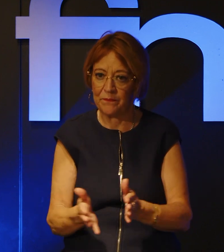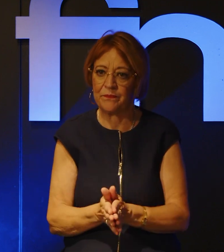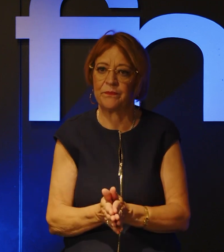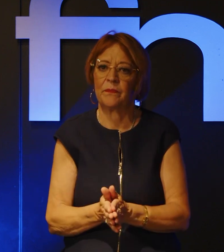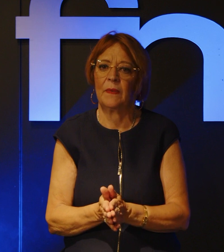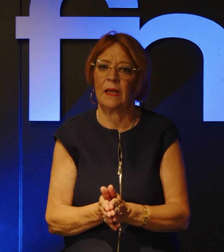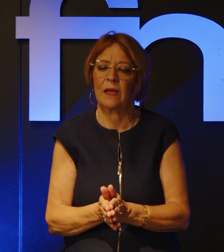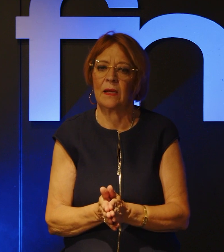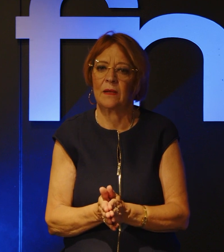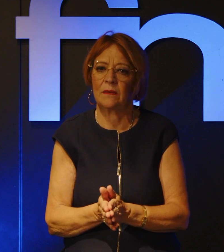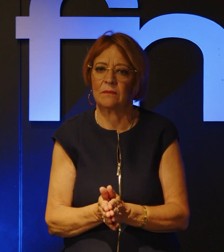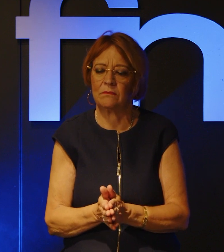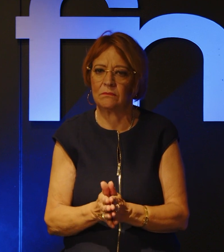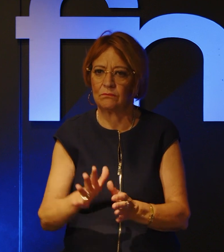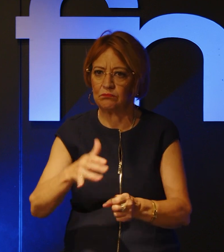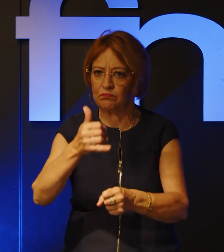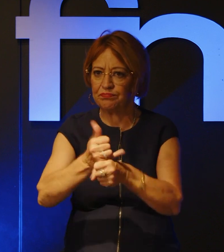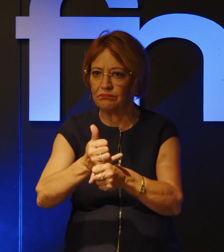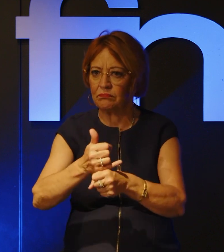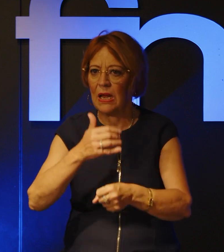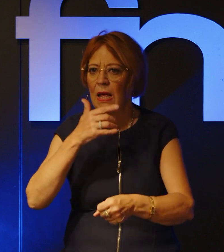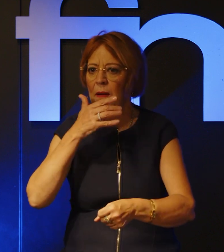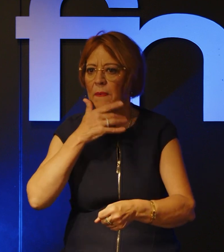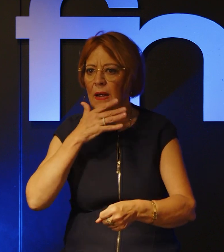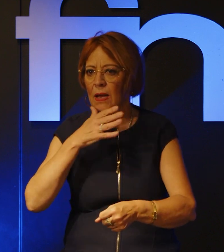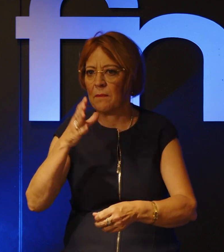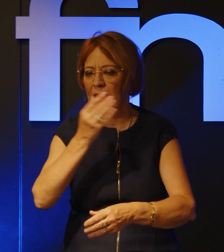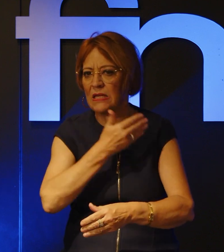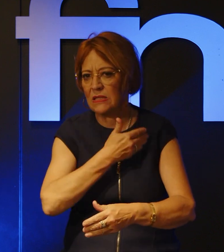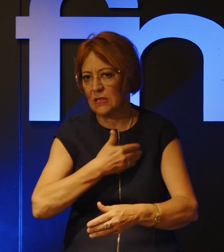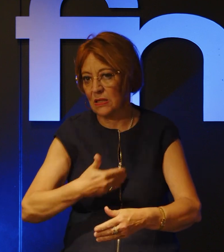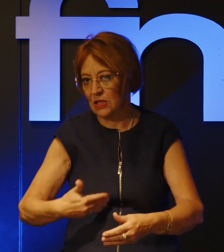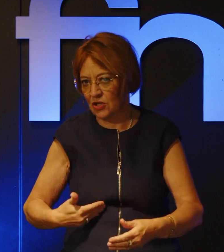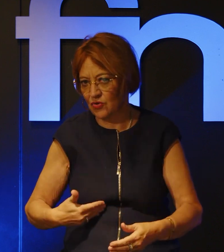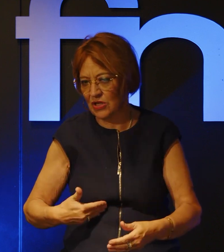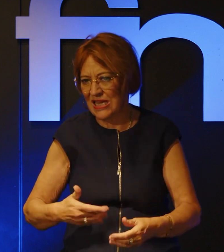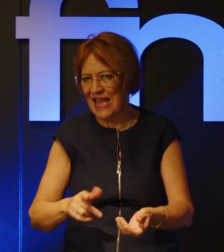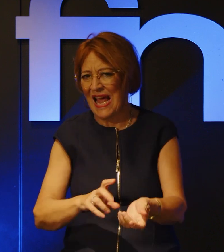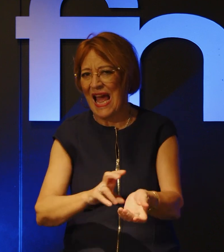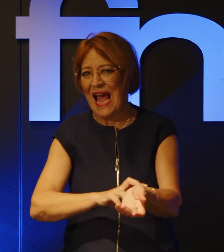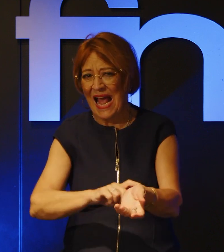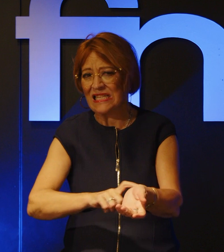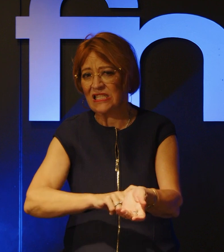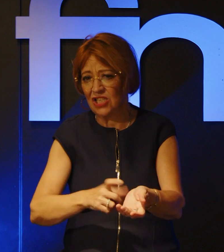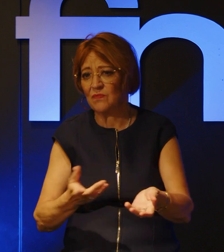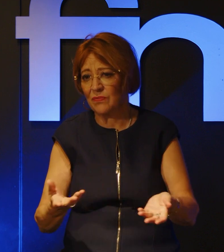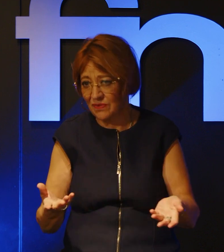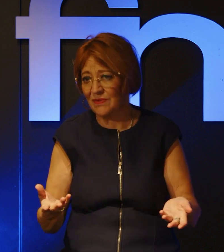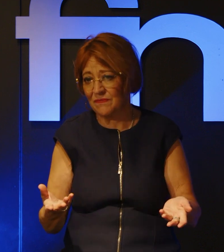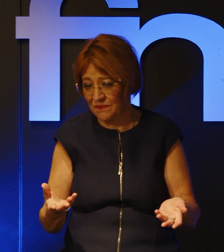H A Supremacia branca é dos mais antigos podemos lhe chamar racismo porque é um dos seus